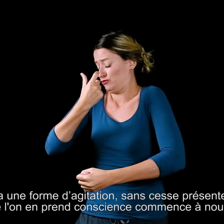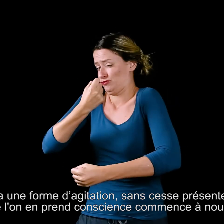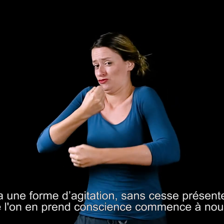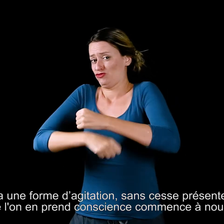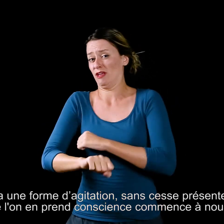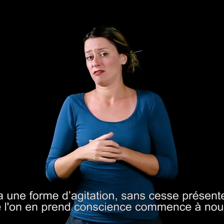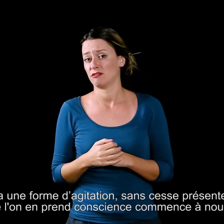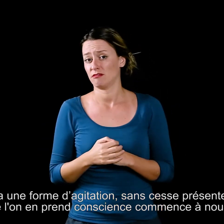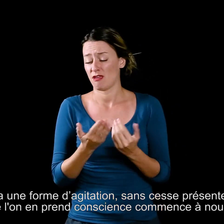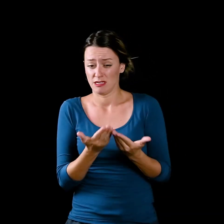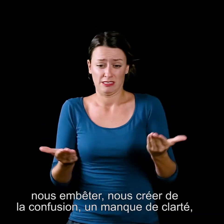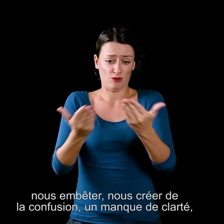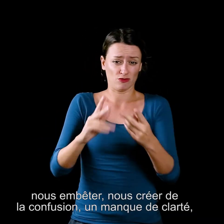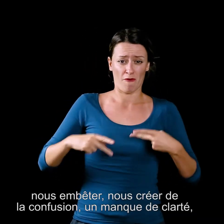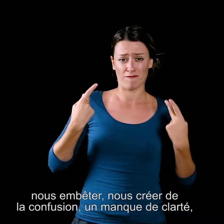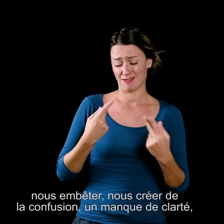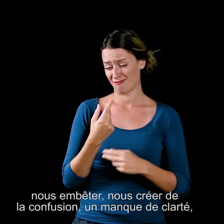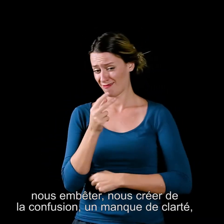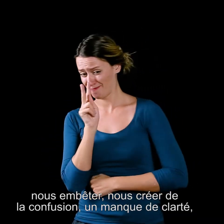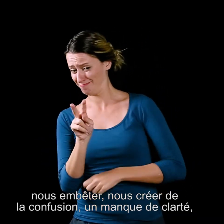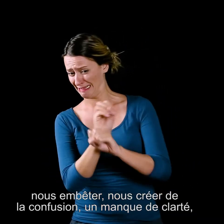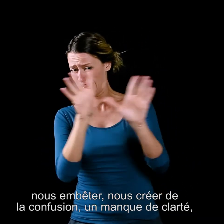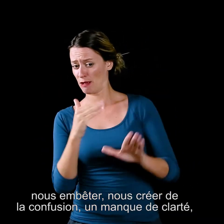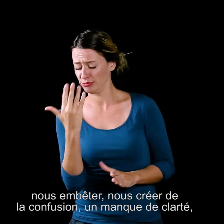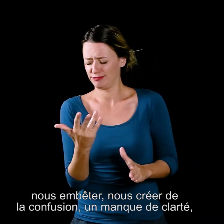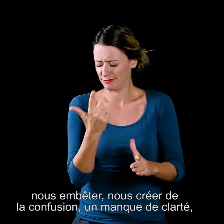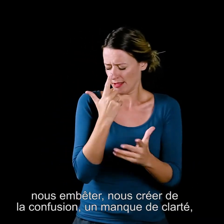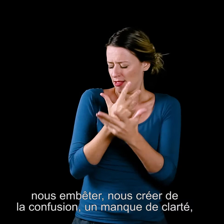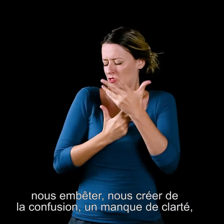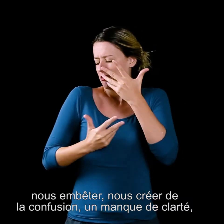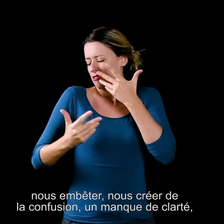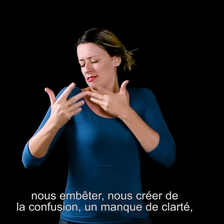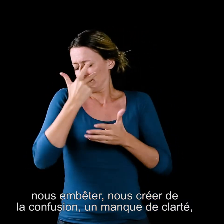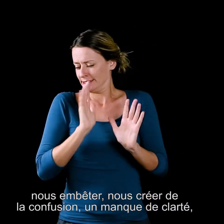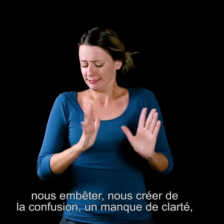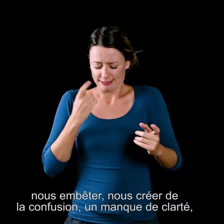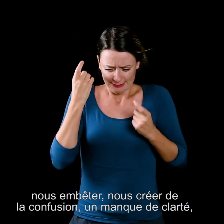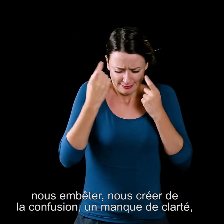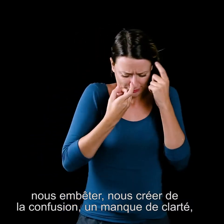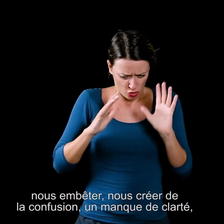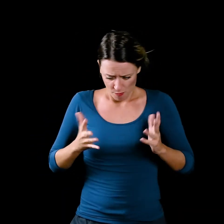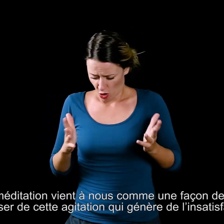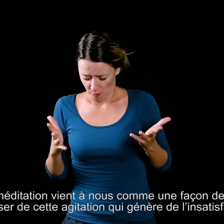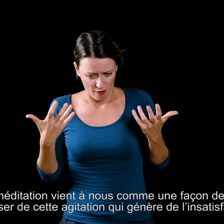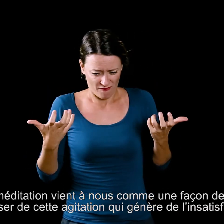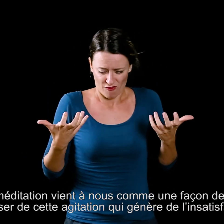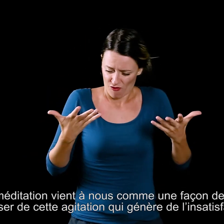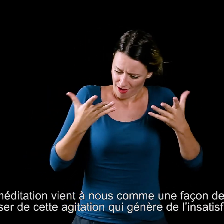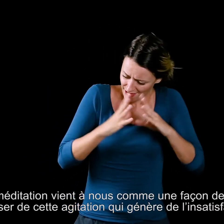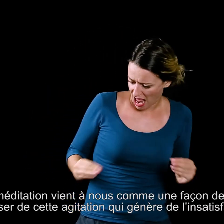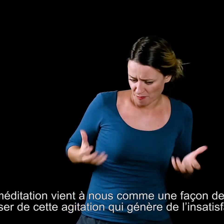à nous gêner, nous embêter, créer de la confusion, un manque de clarté. Et